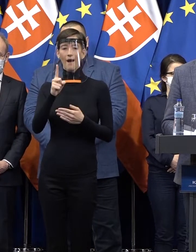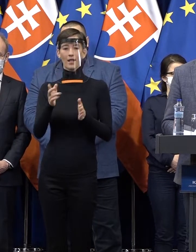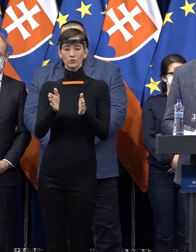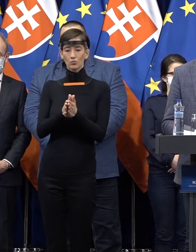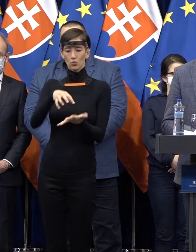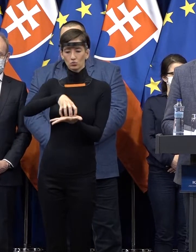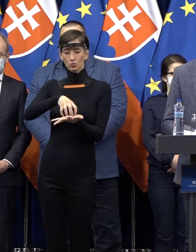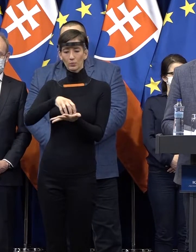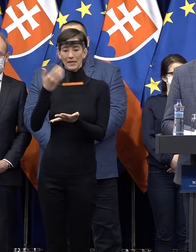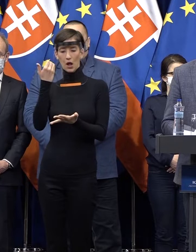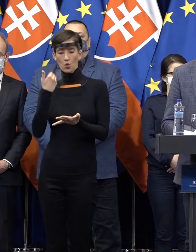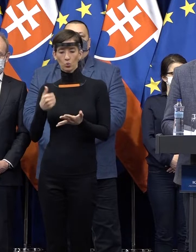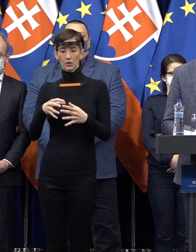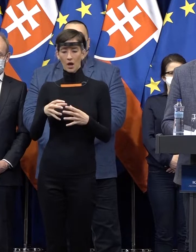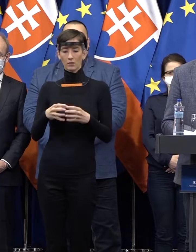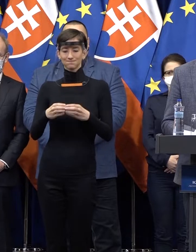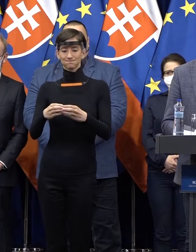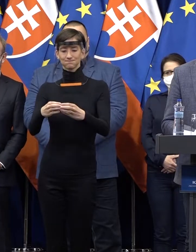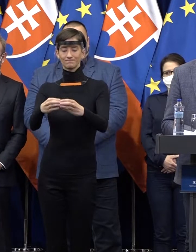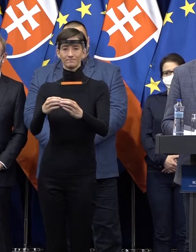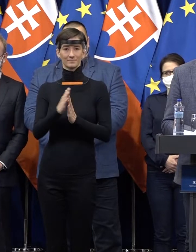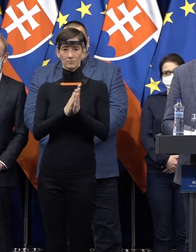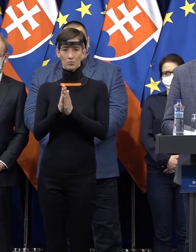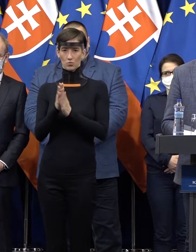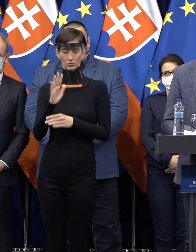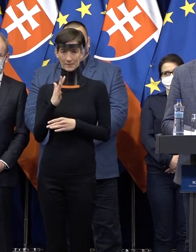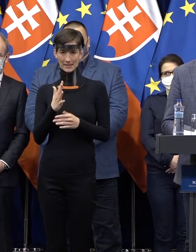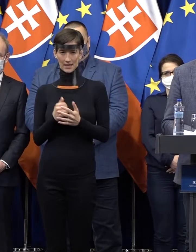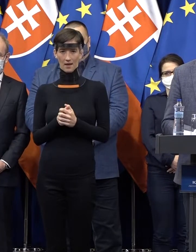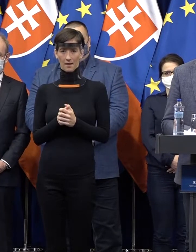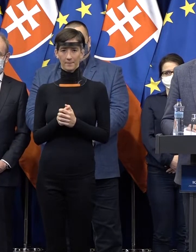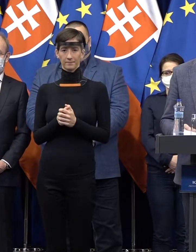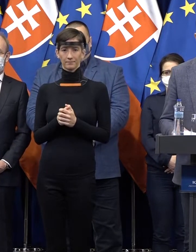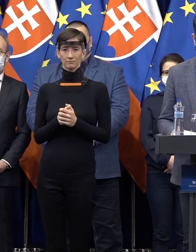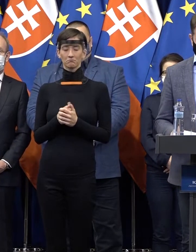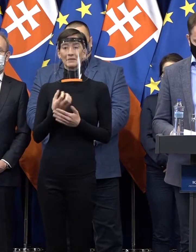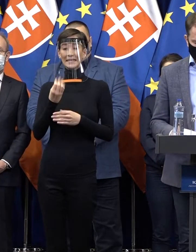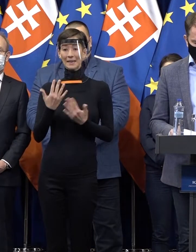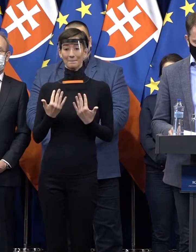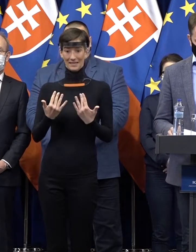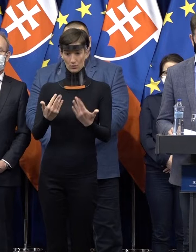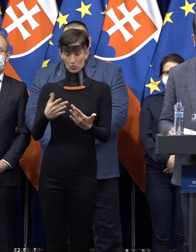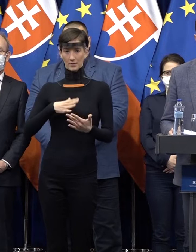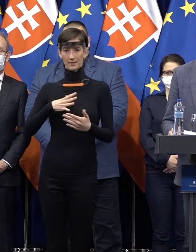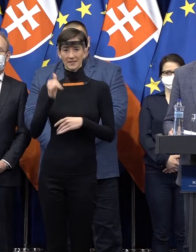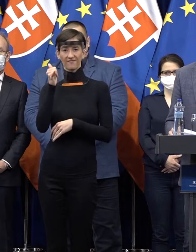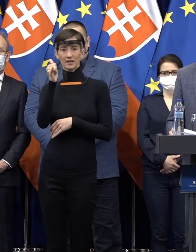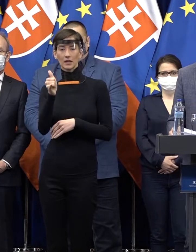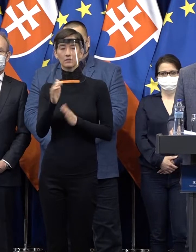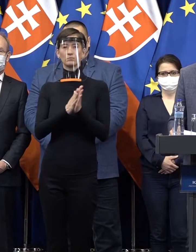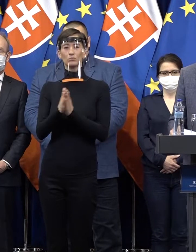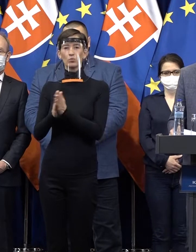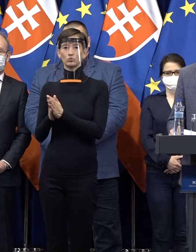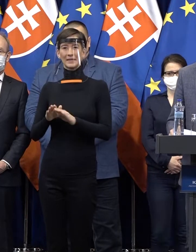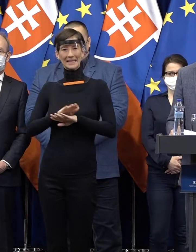viacerí pri pobyte v prírode. Doporučujeme, aby do prírody išla len jedna rodina, aby sa teda viaceré rodiny v pobyte v